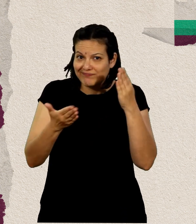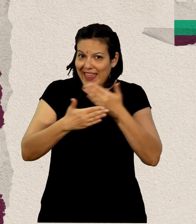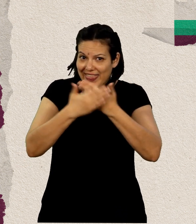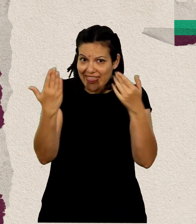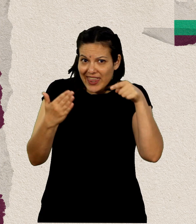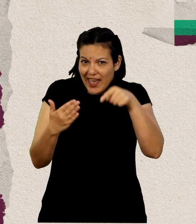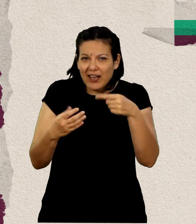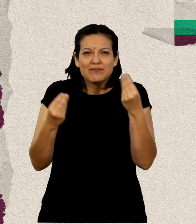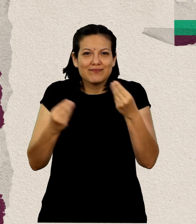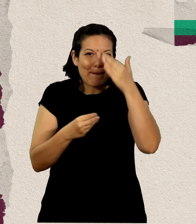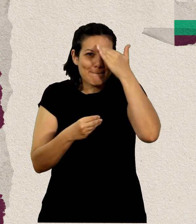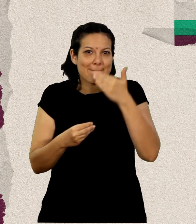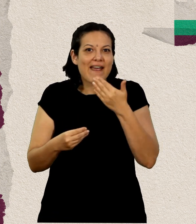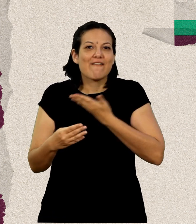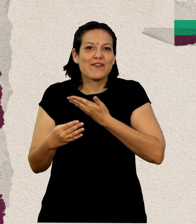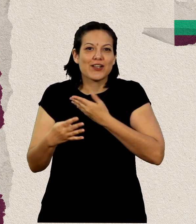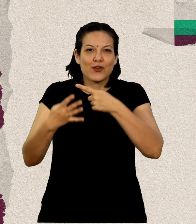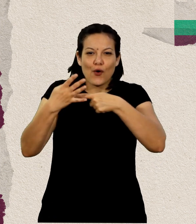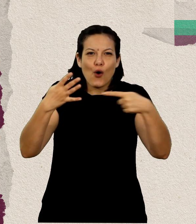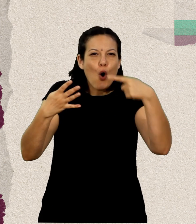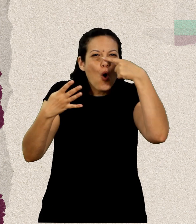día el último domingo de febrero.